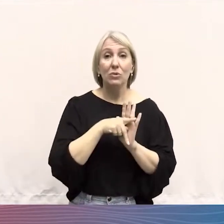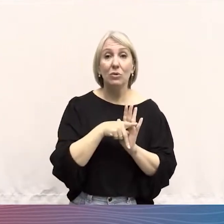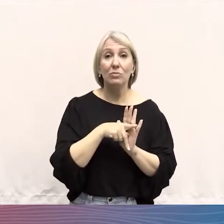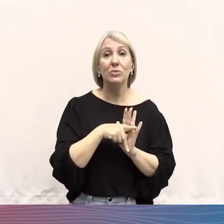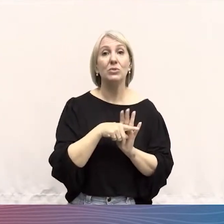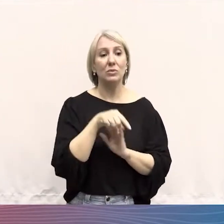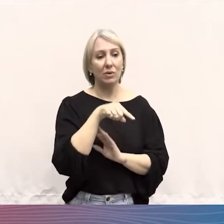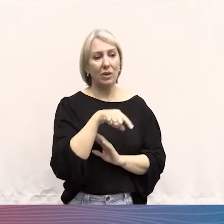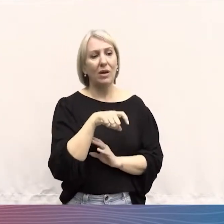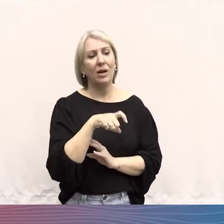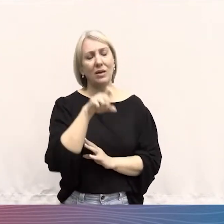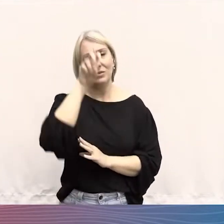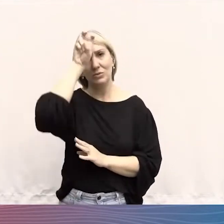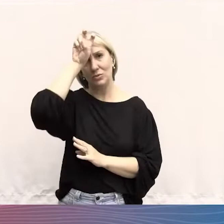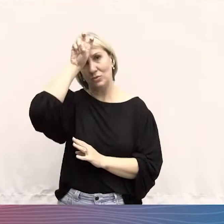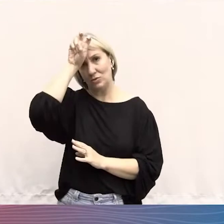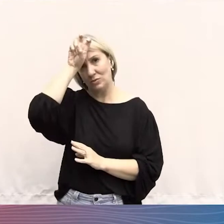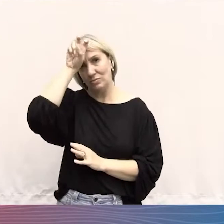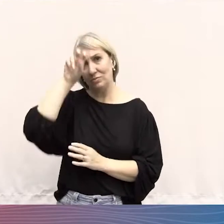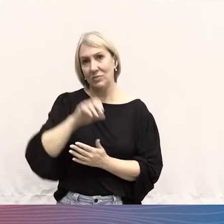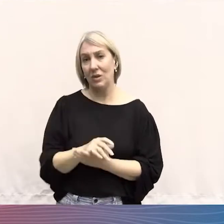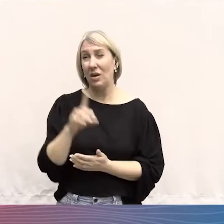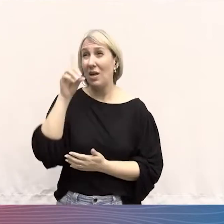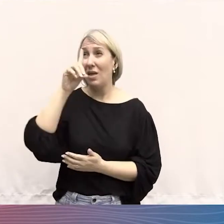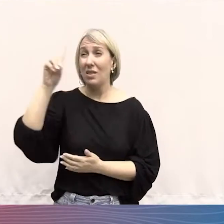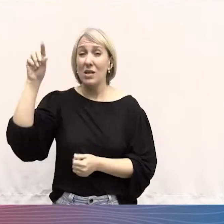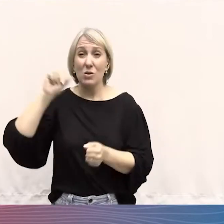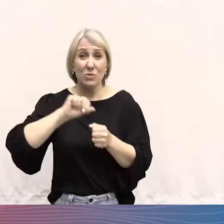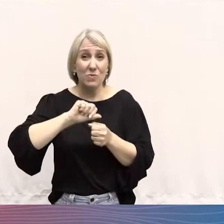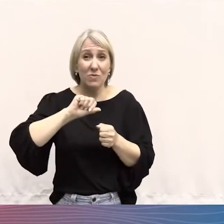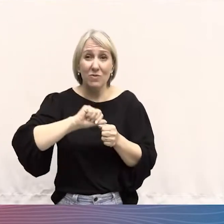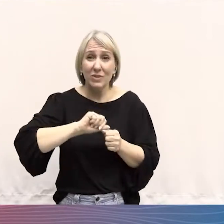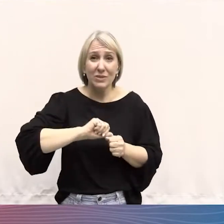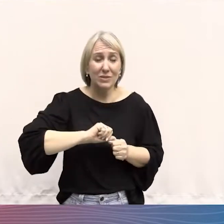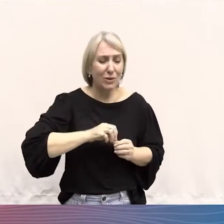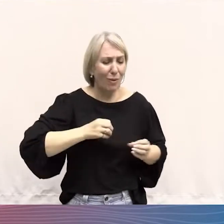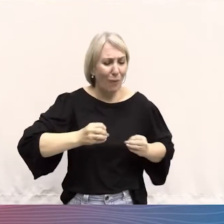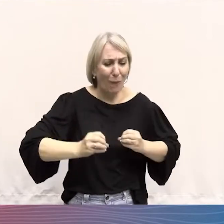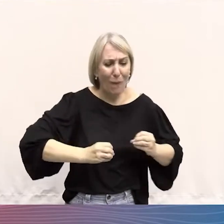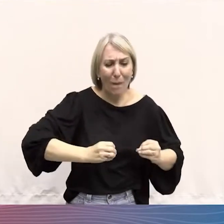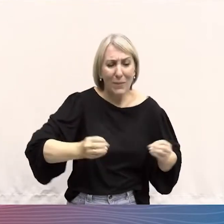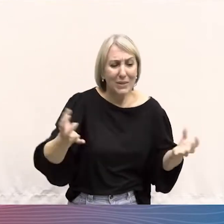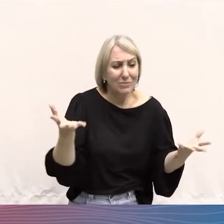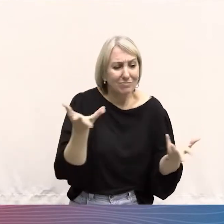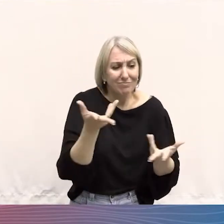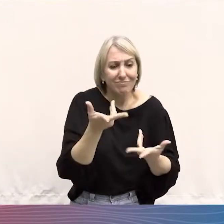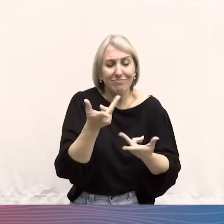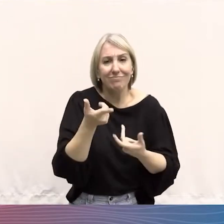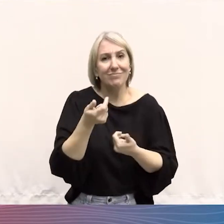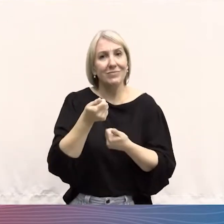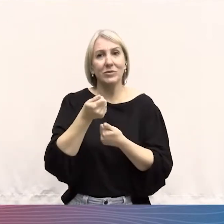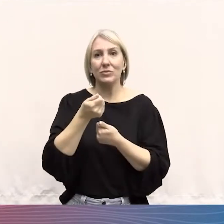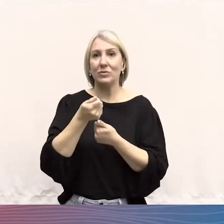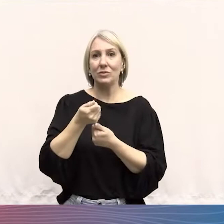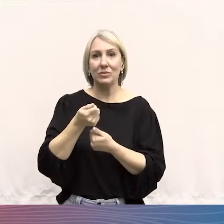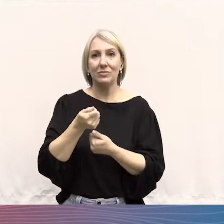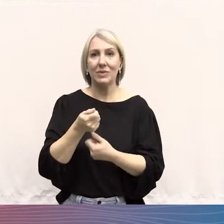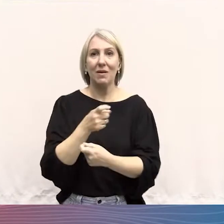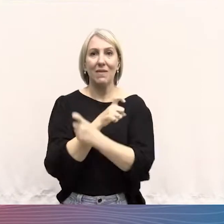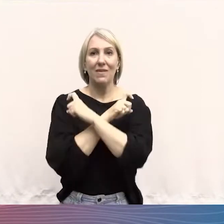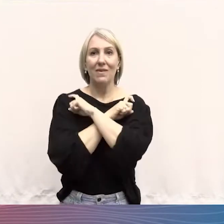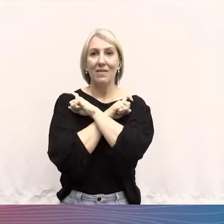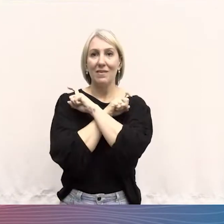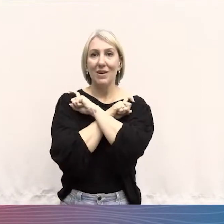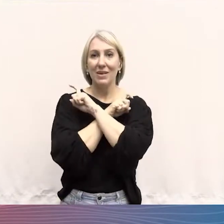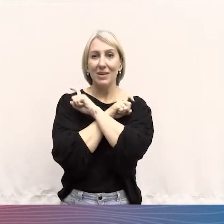Deus fez grandes obras, não é? Desbaratou Faraó, enviando Moisés e